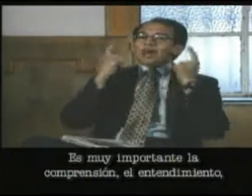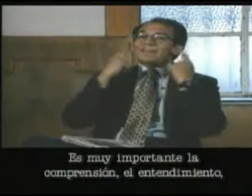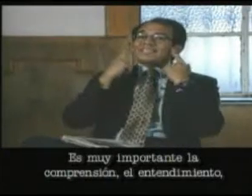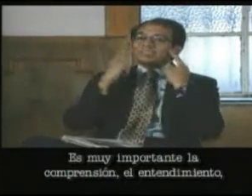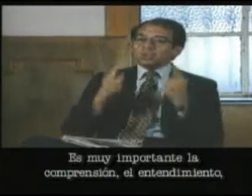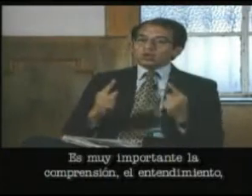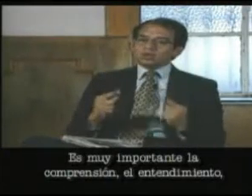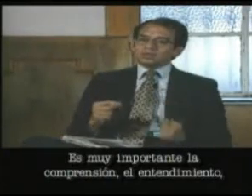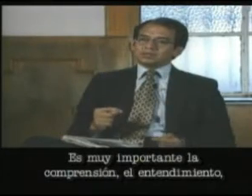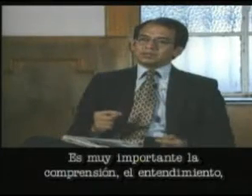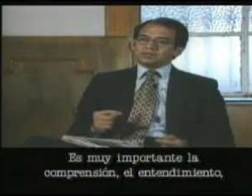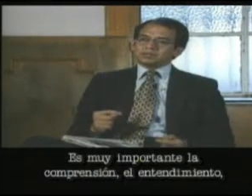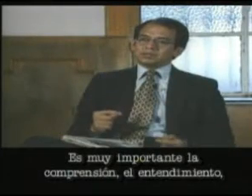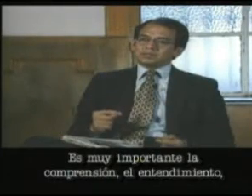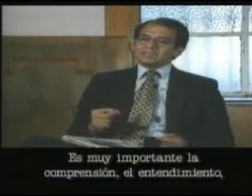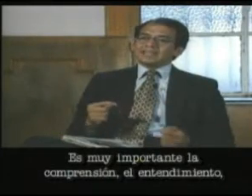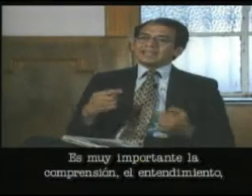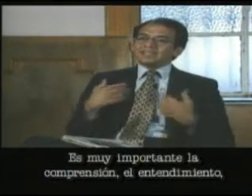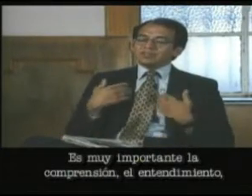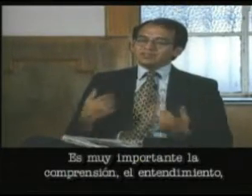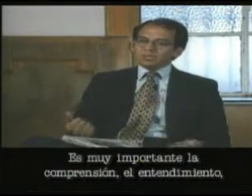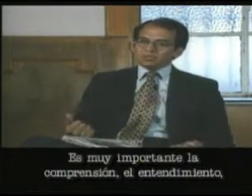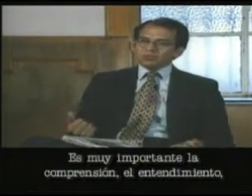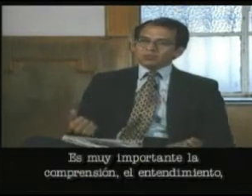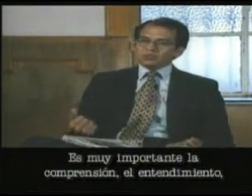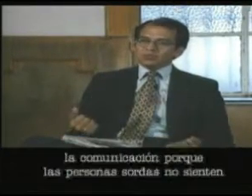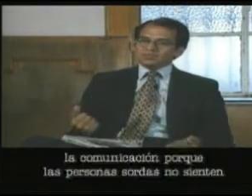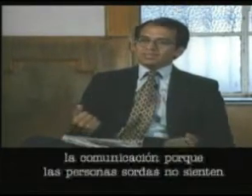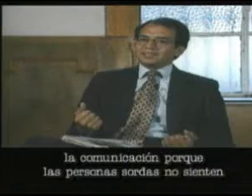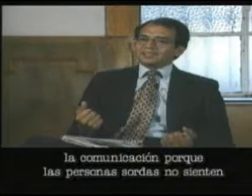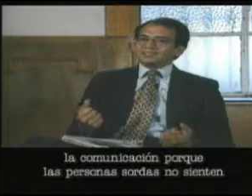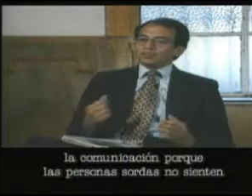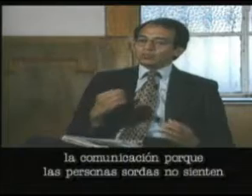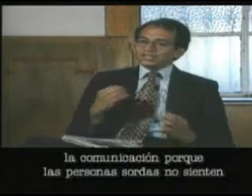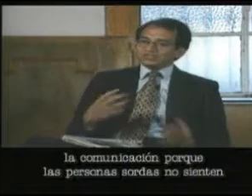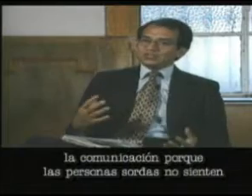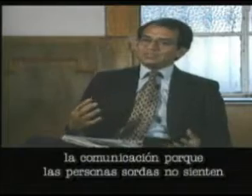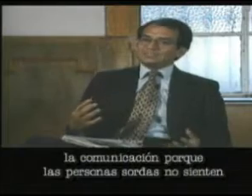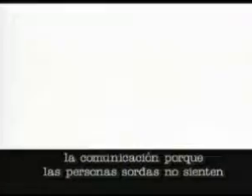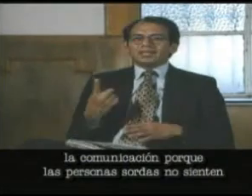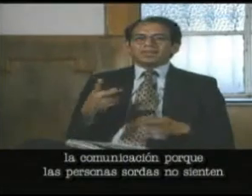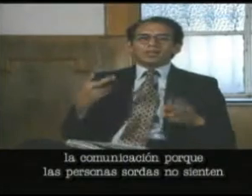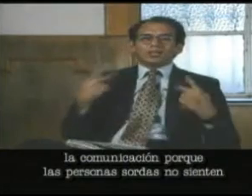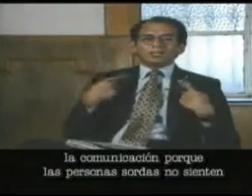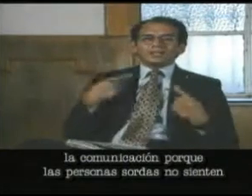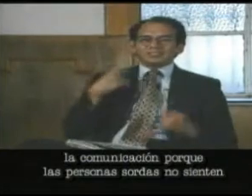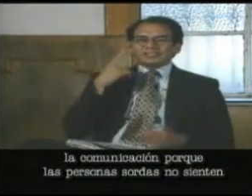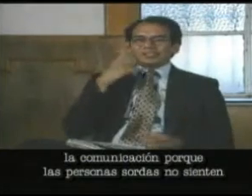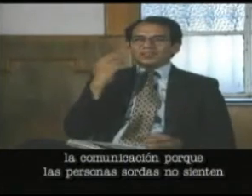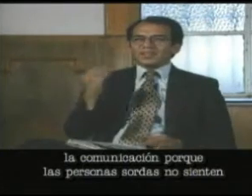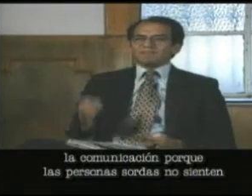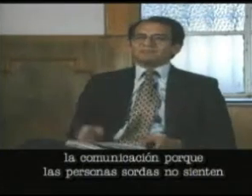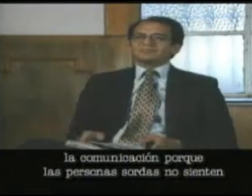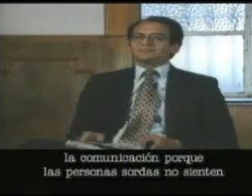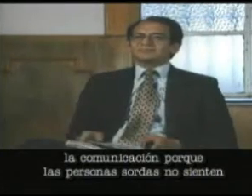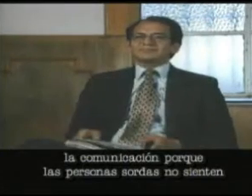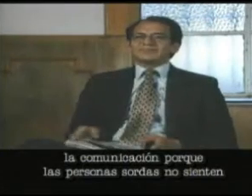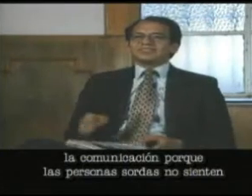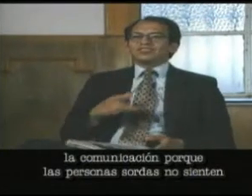importante la comprensión, el entendimiento y la comunicación, porque la persona zurda